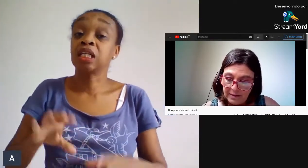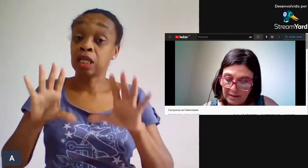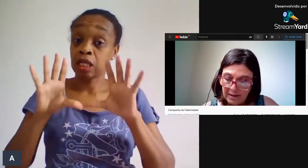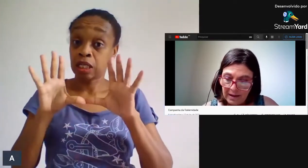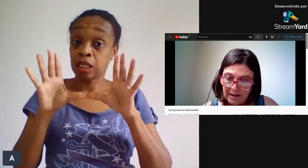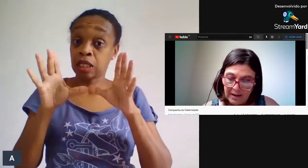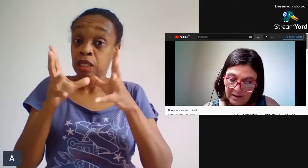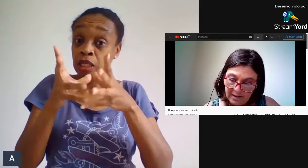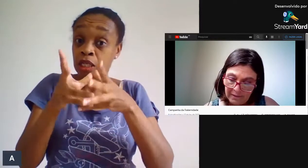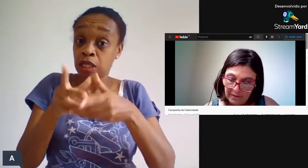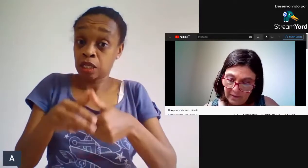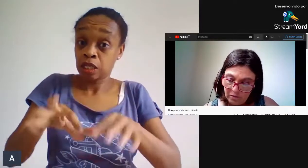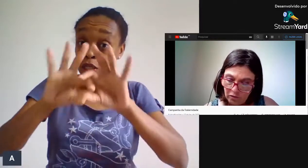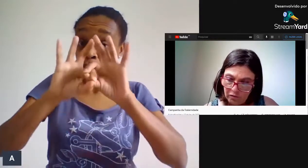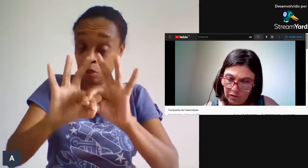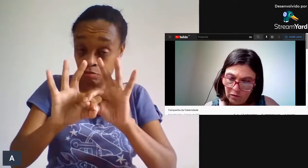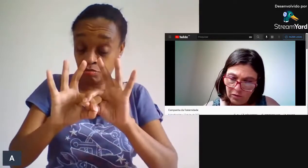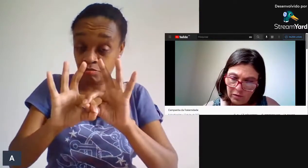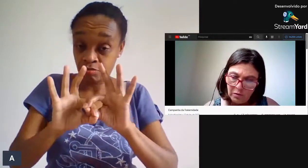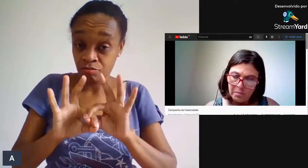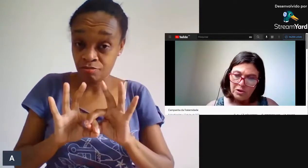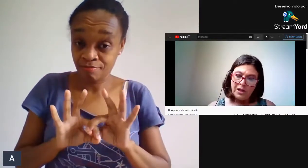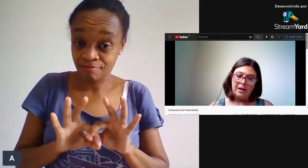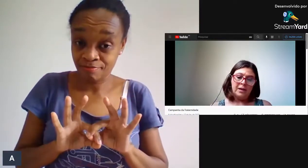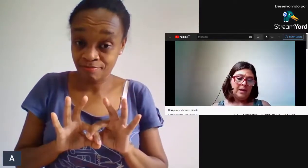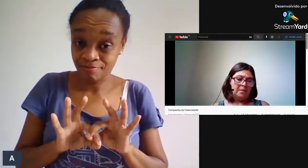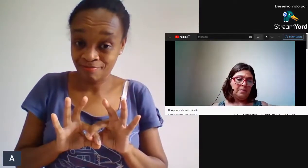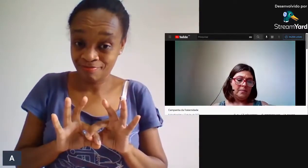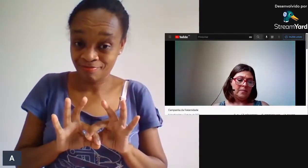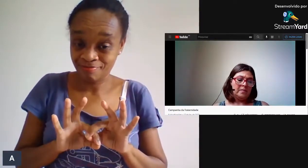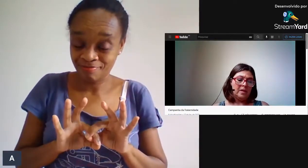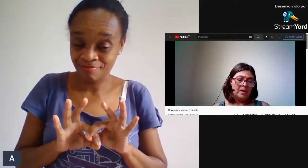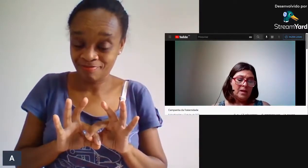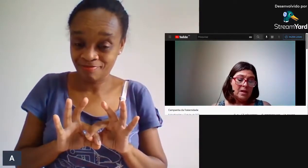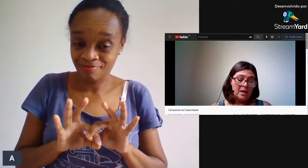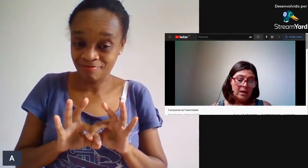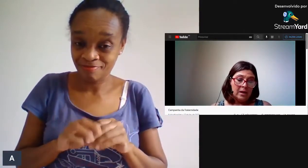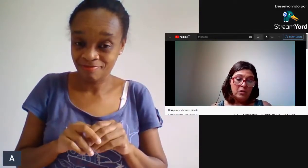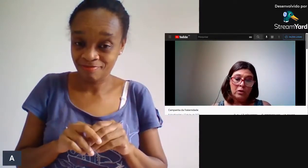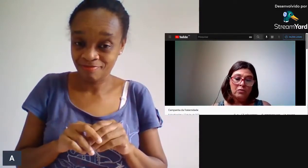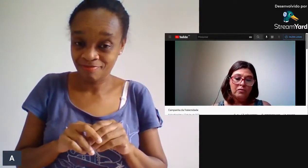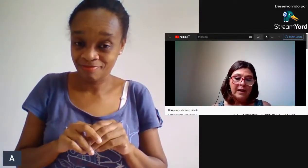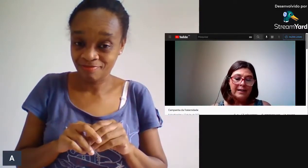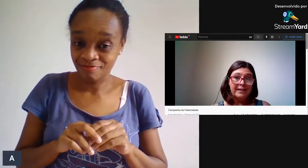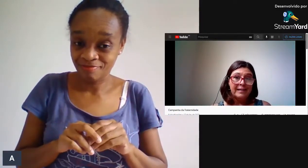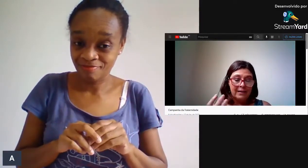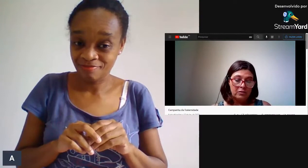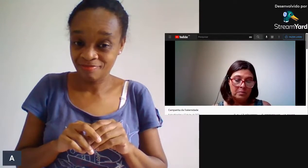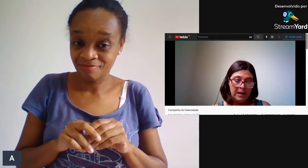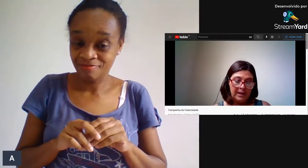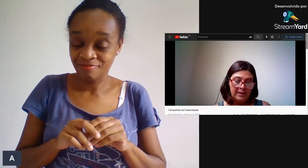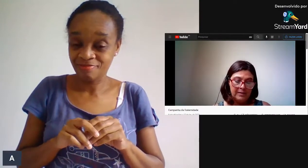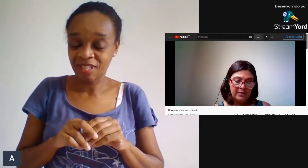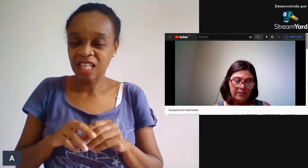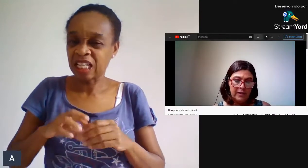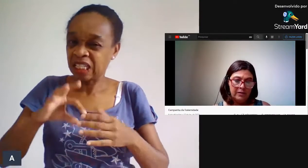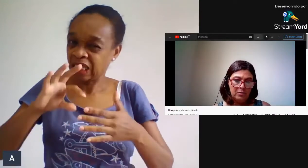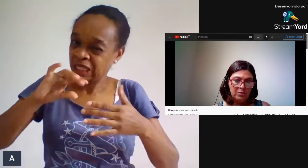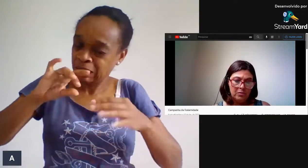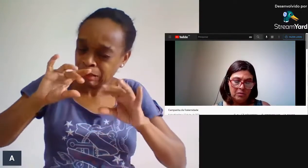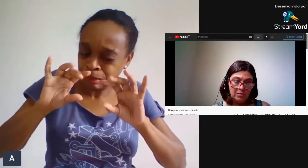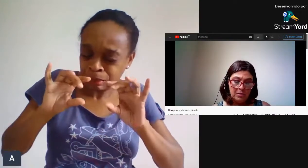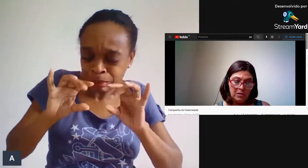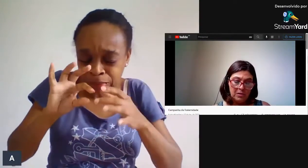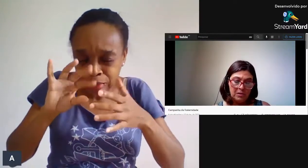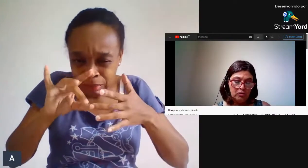campanha, deixa eu ver se eu consigo puxar aqui. Eu não vou falar detalhes sobre ela nesse